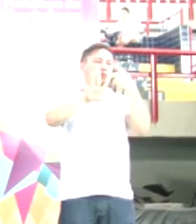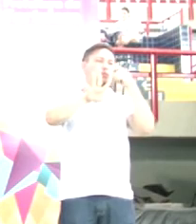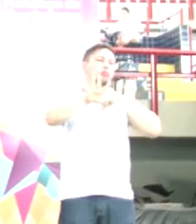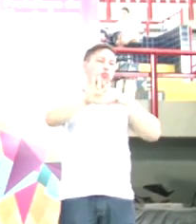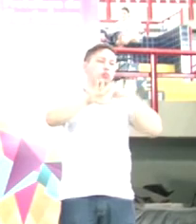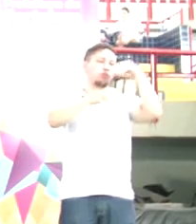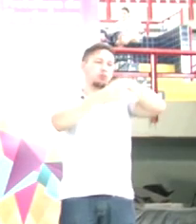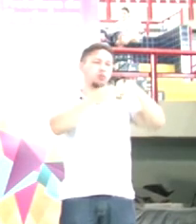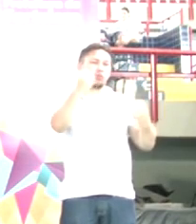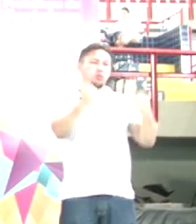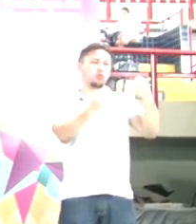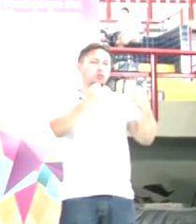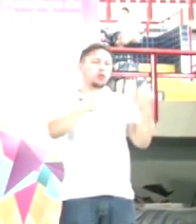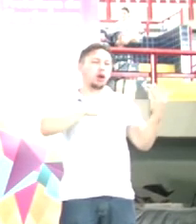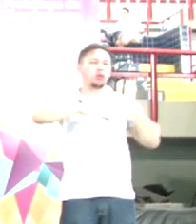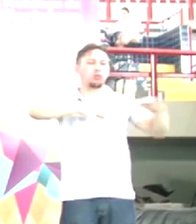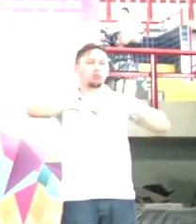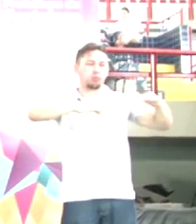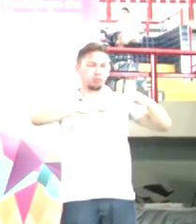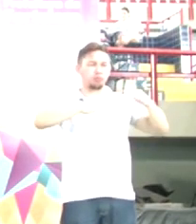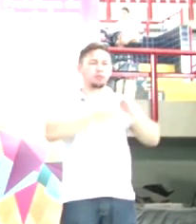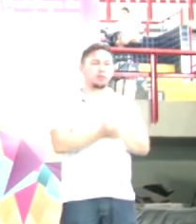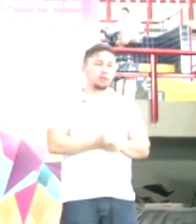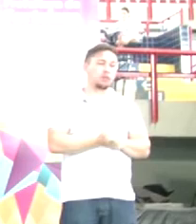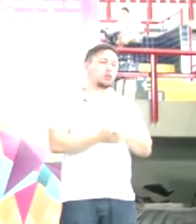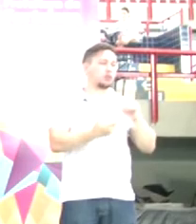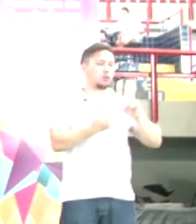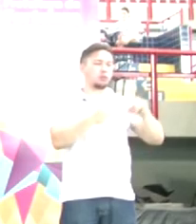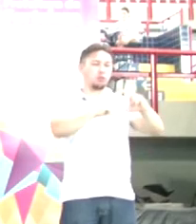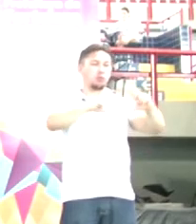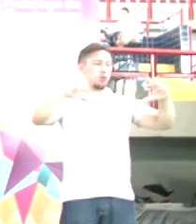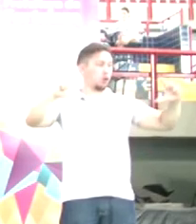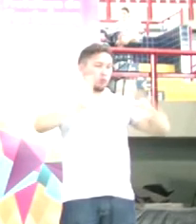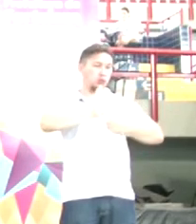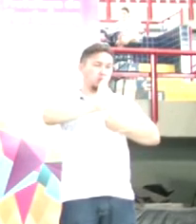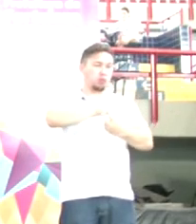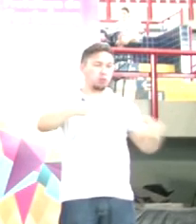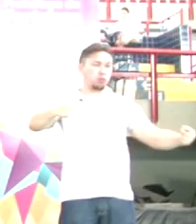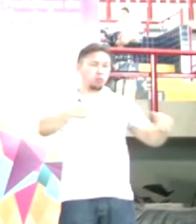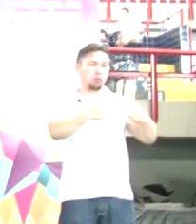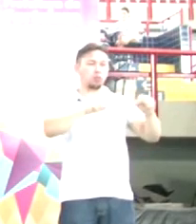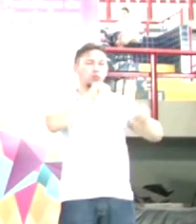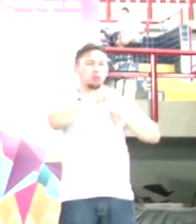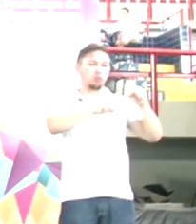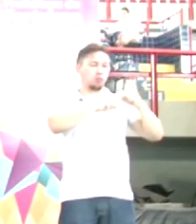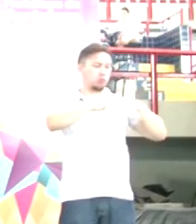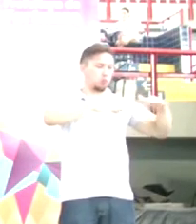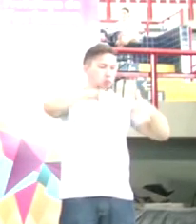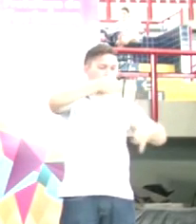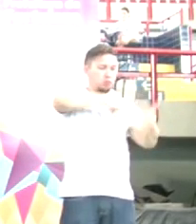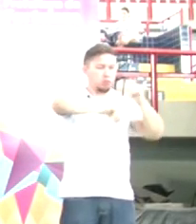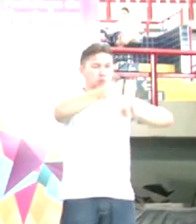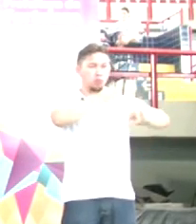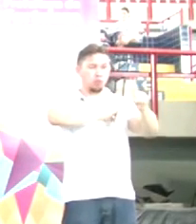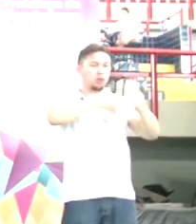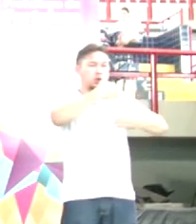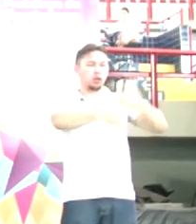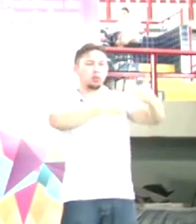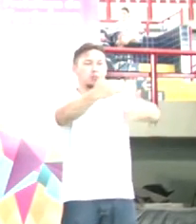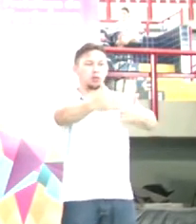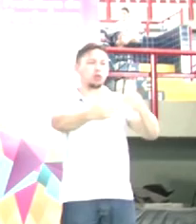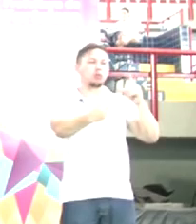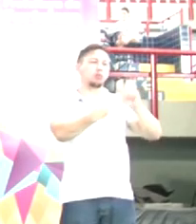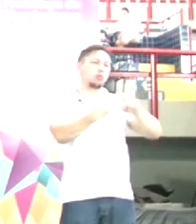permitindo que o carro entre em movimento. A equação que representa a reação química desse